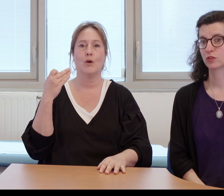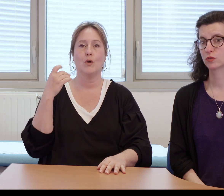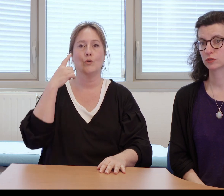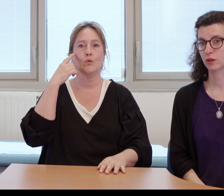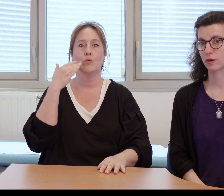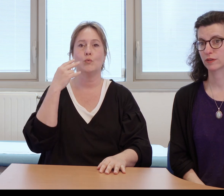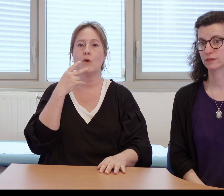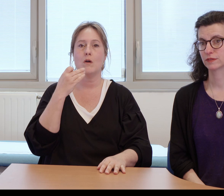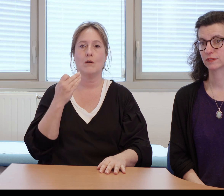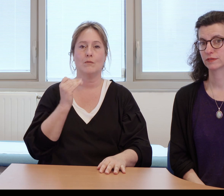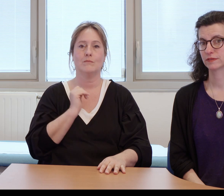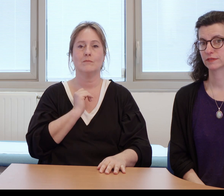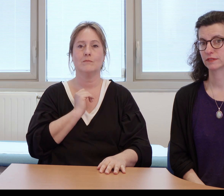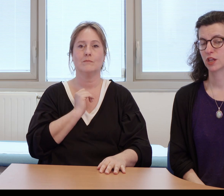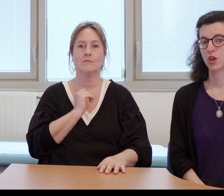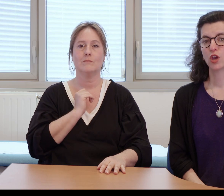de ton corps.